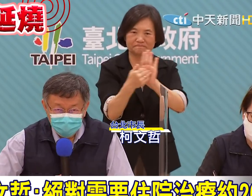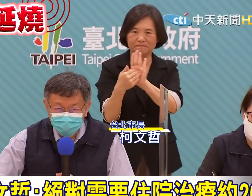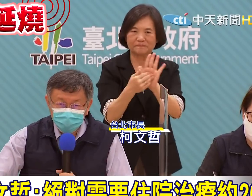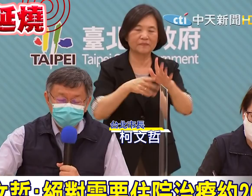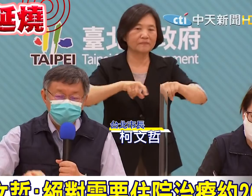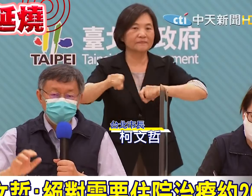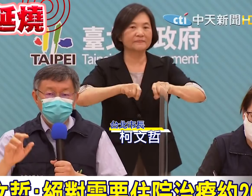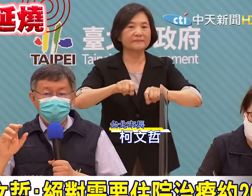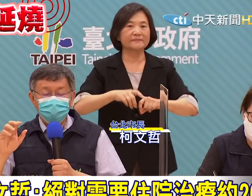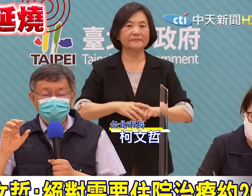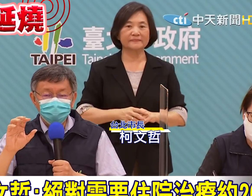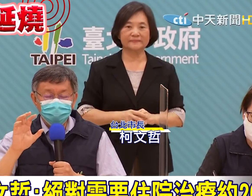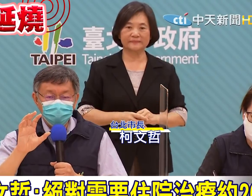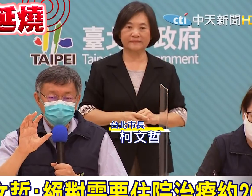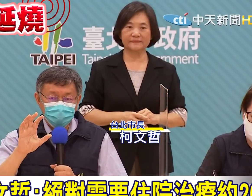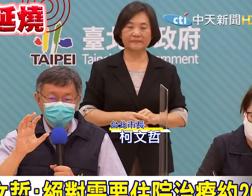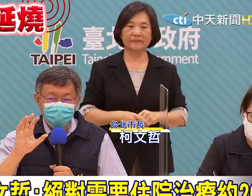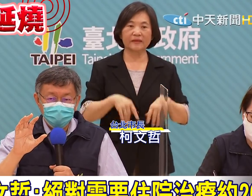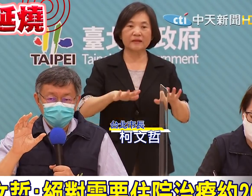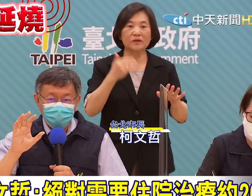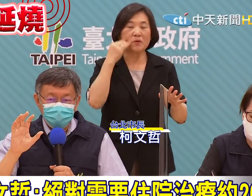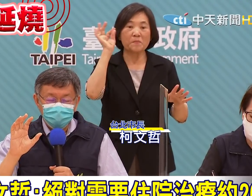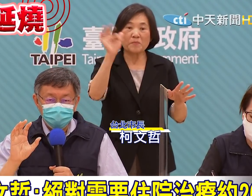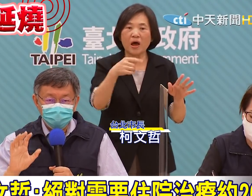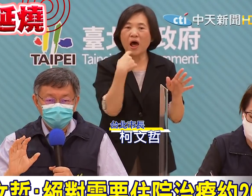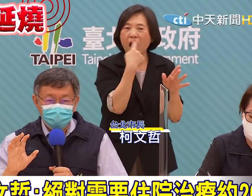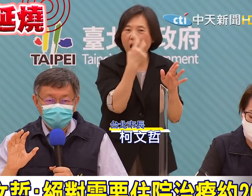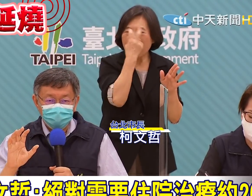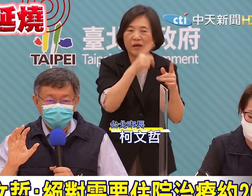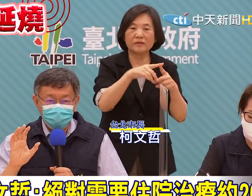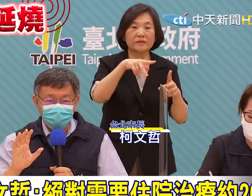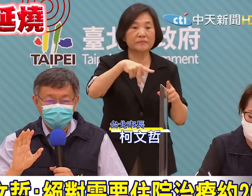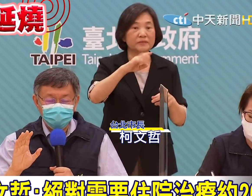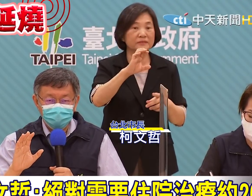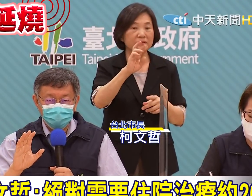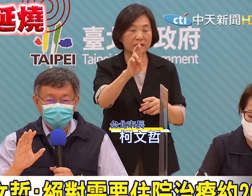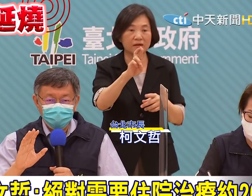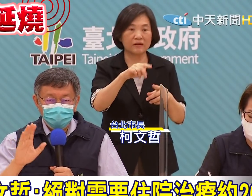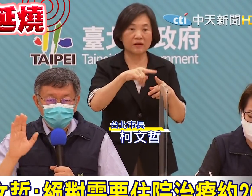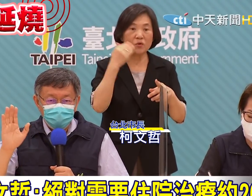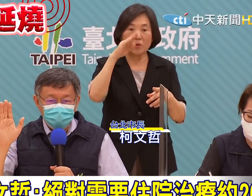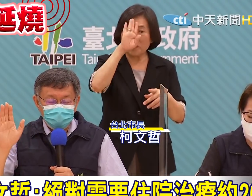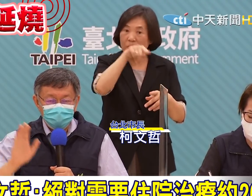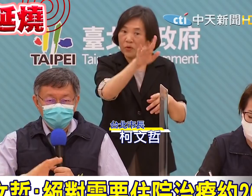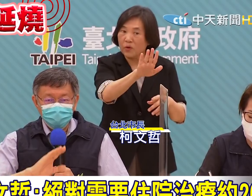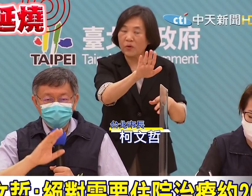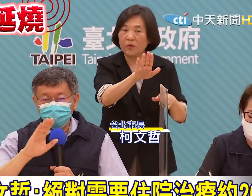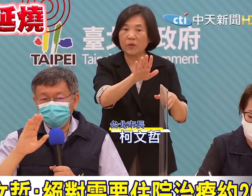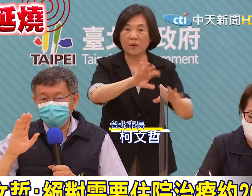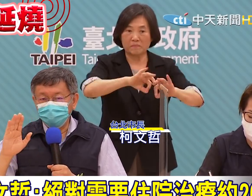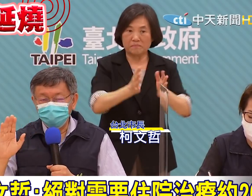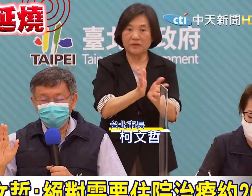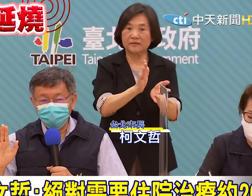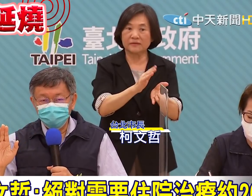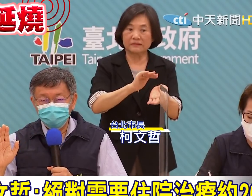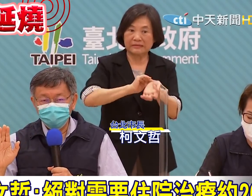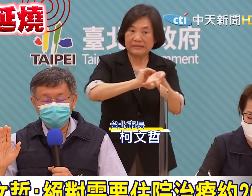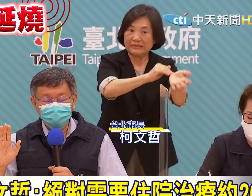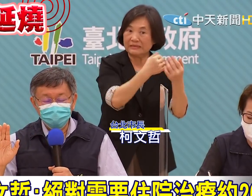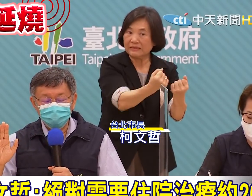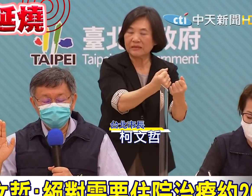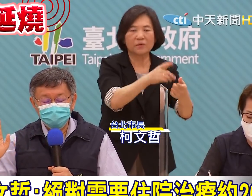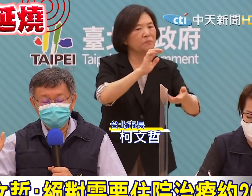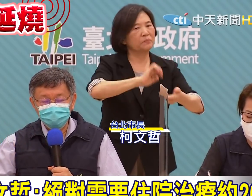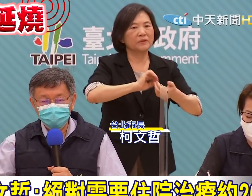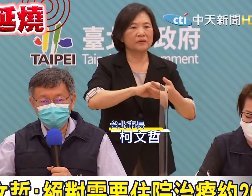以现在是这样，凡是快筛或是 PCR 确诊的，你知道吗？不必马上进医院，甚